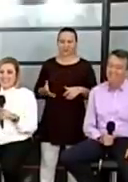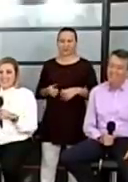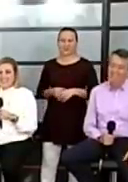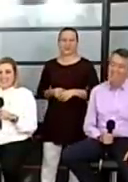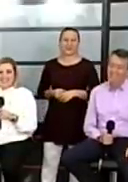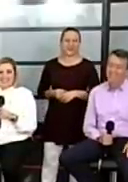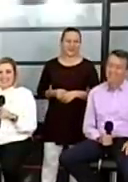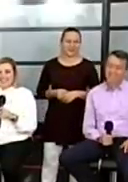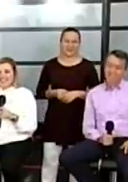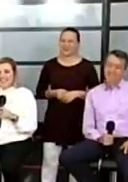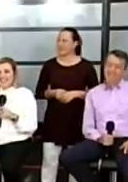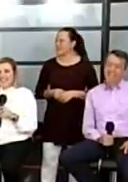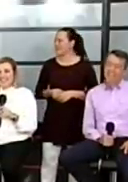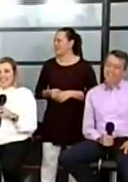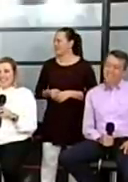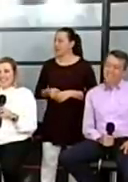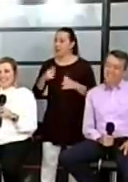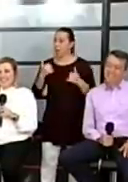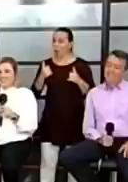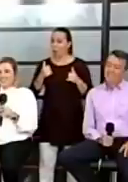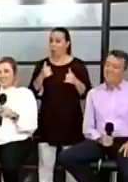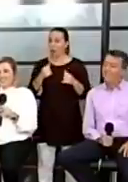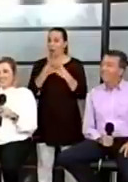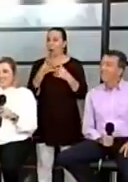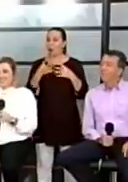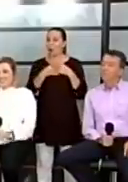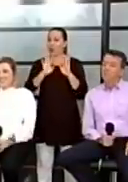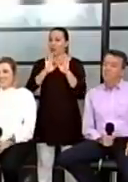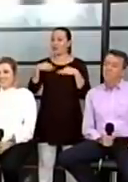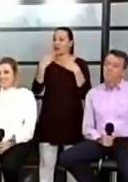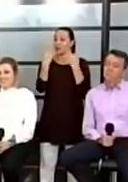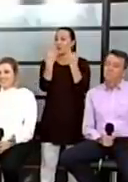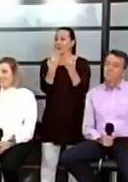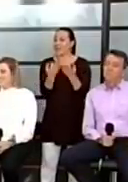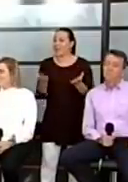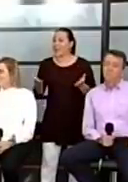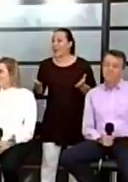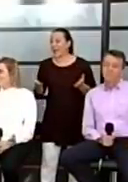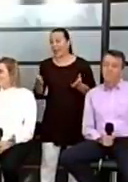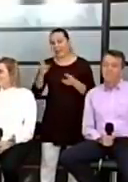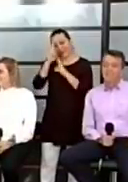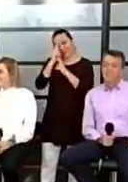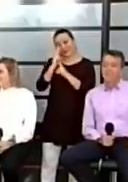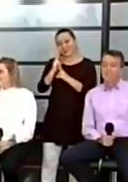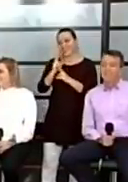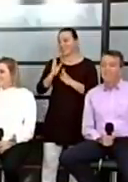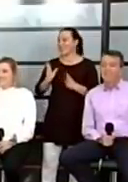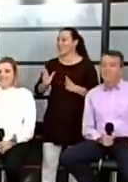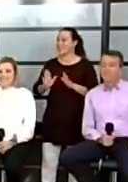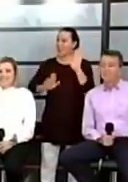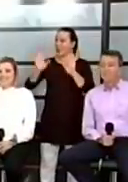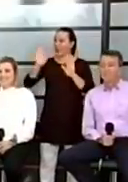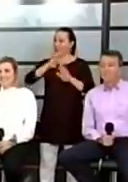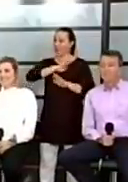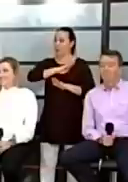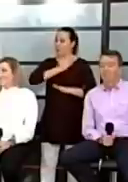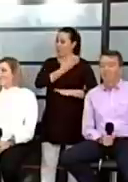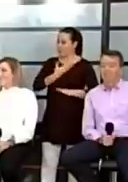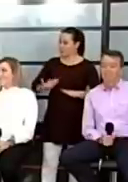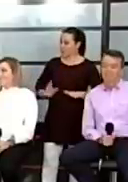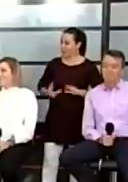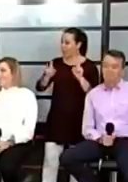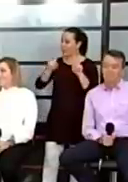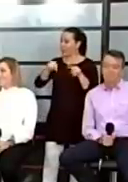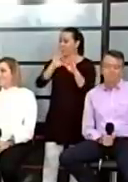Sí. Estamos en horario familiar, Jimmy. Sí, cuando él lo dijo familiar. También, cuando él lo dijo, pero como era el candidato presidencial, también estaba en el horario